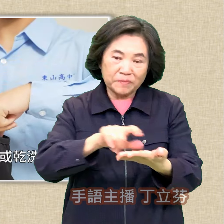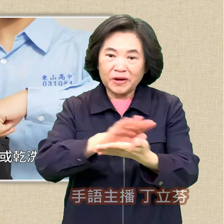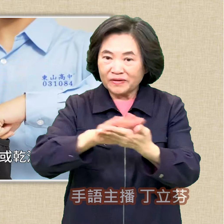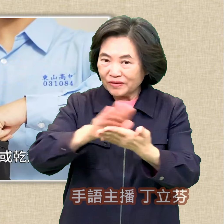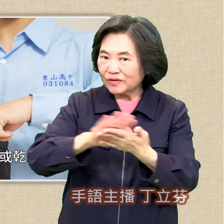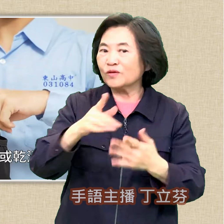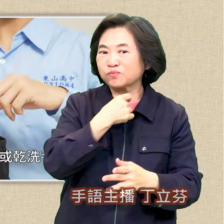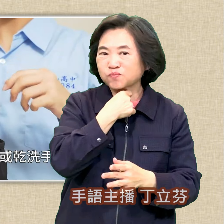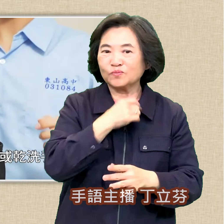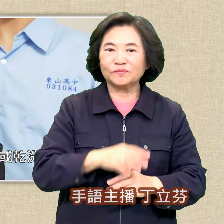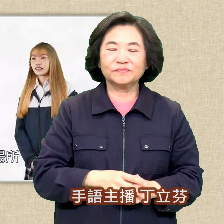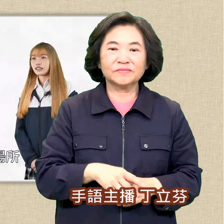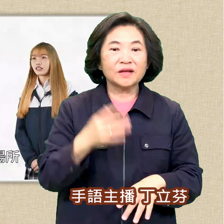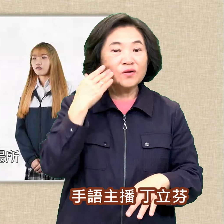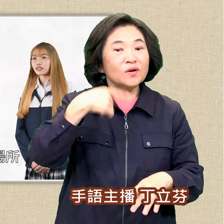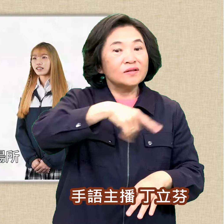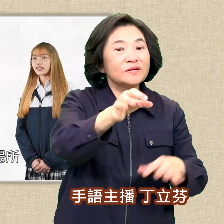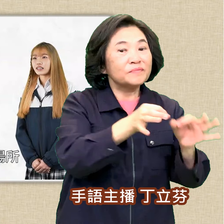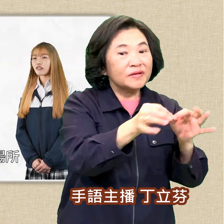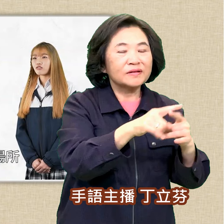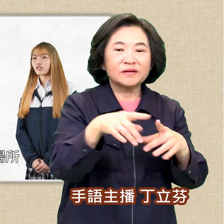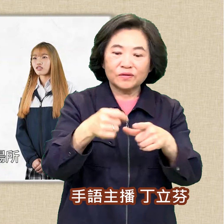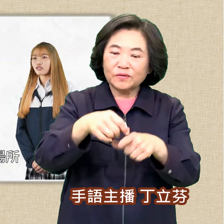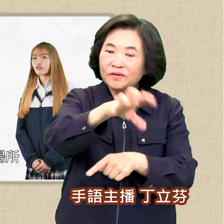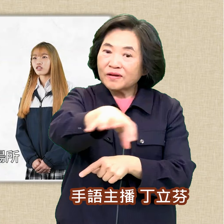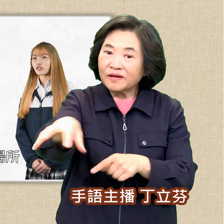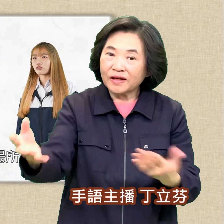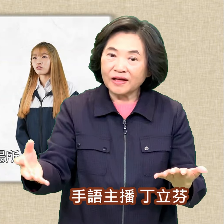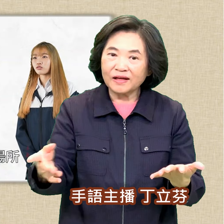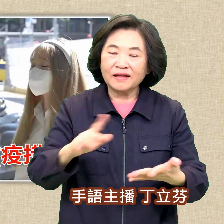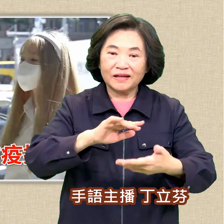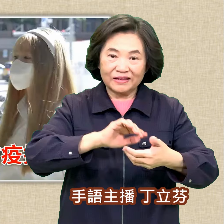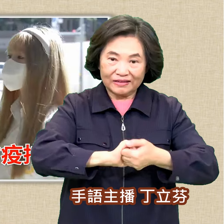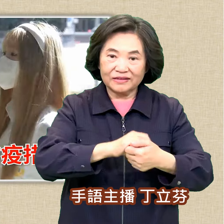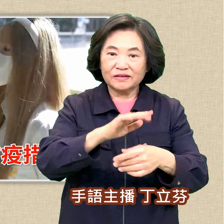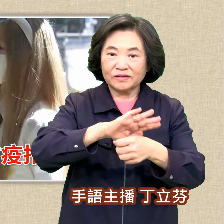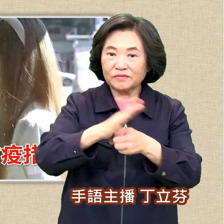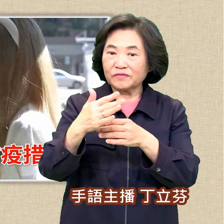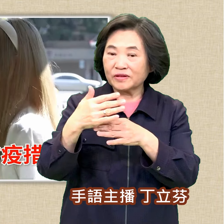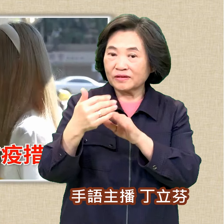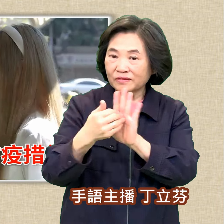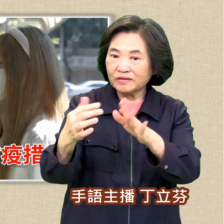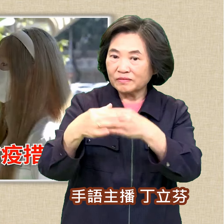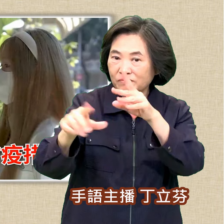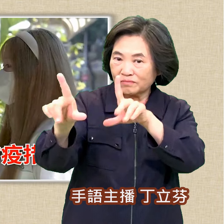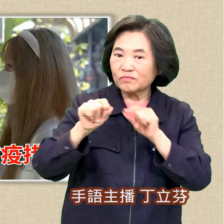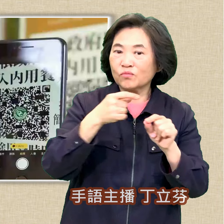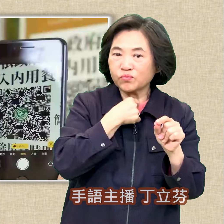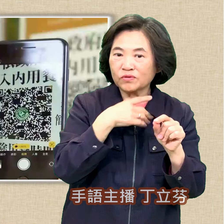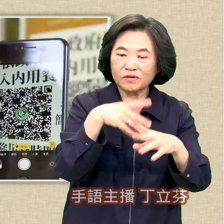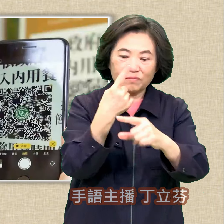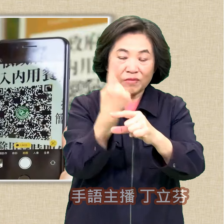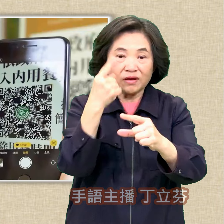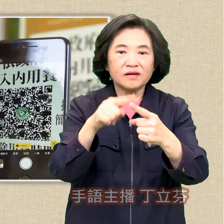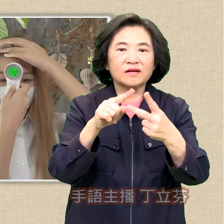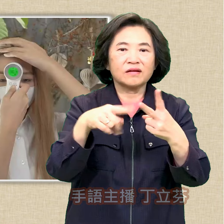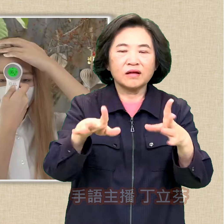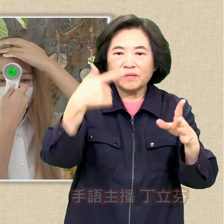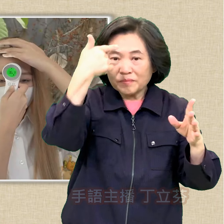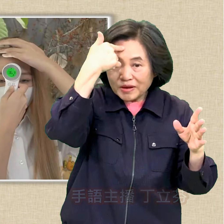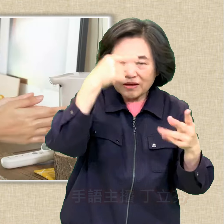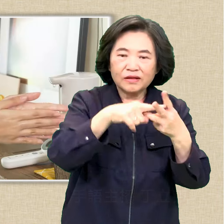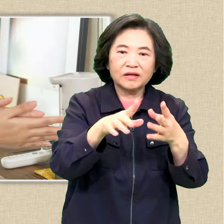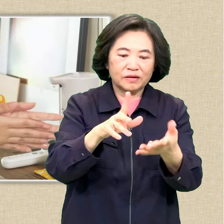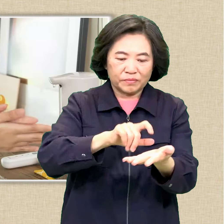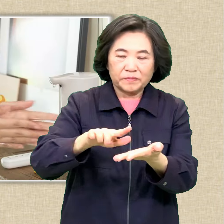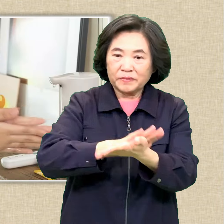带酒精，莫是早洗手。 我一点呢，也系共同操作，系统做好各项防疫措施，二十连指量体